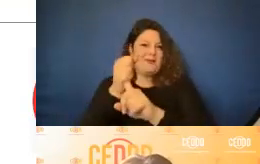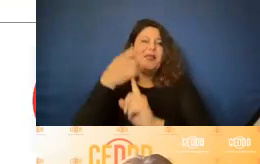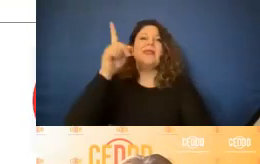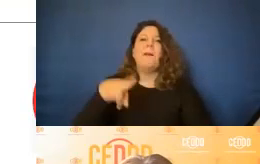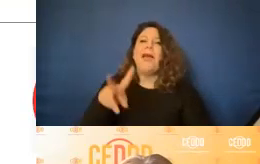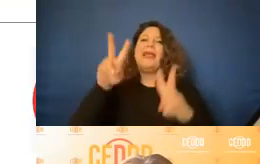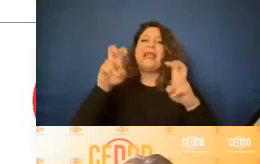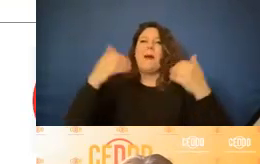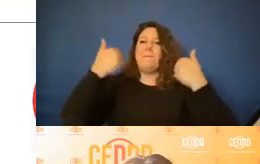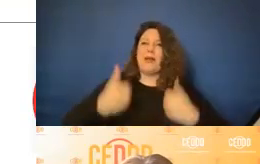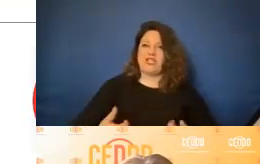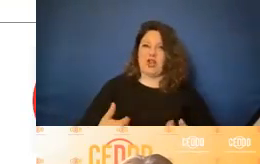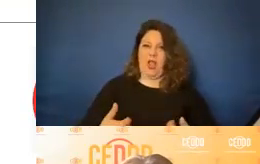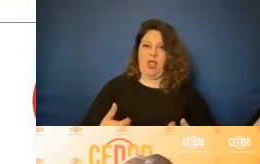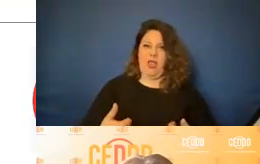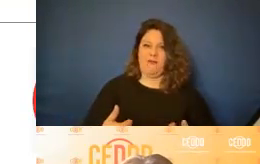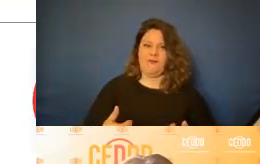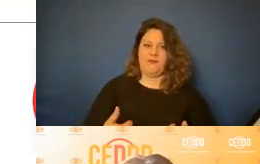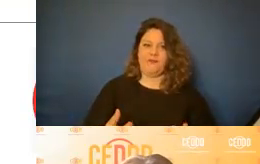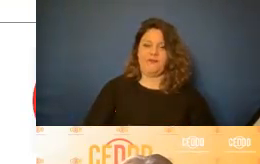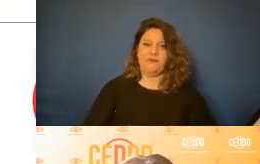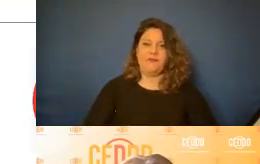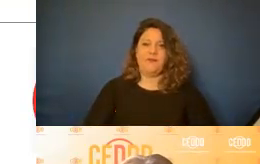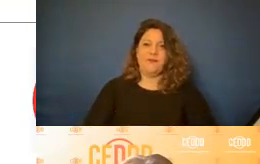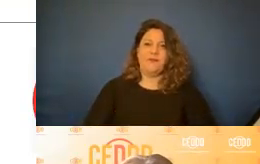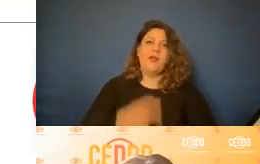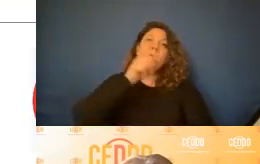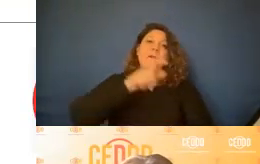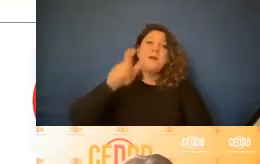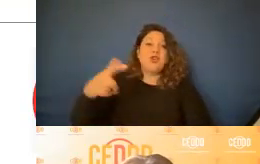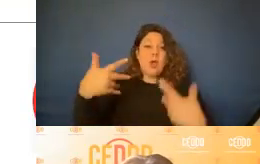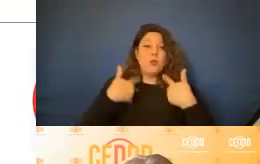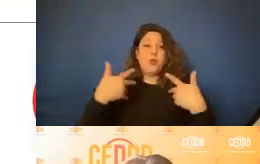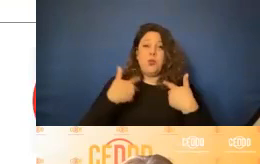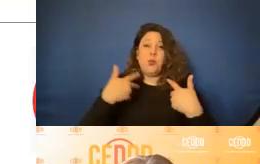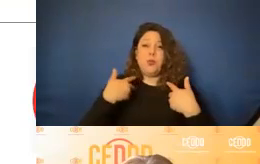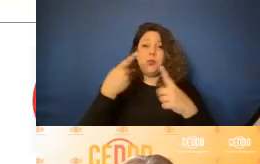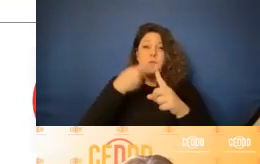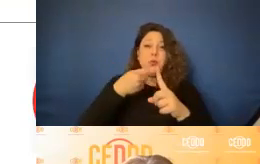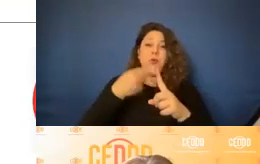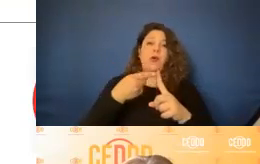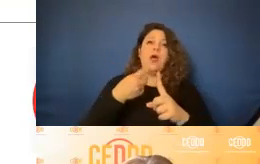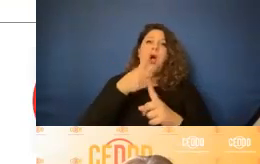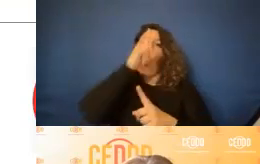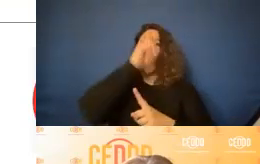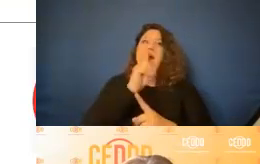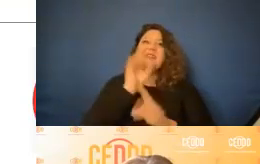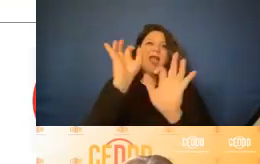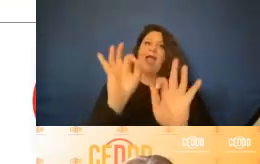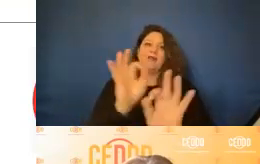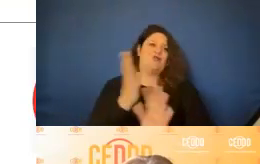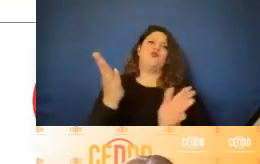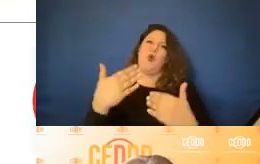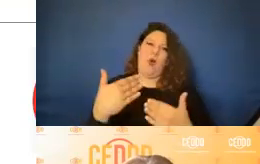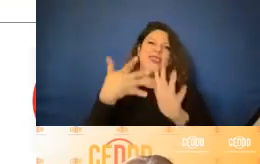por lo que las personas acosadas no presentan un perfil único, por tanto tampoco las podemos definir muy